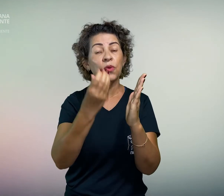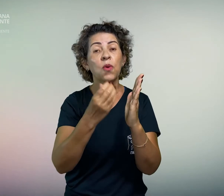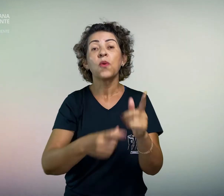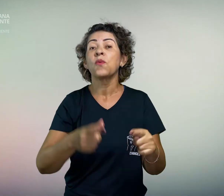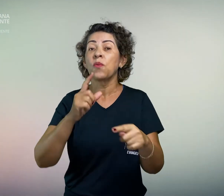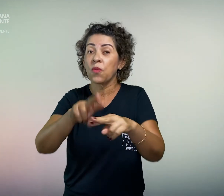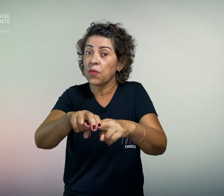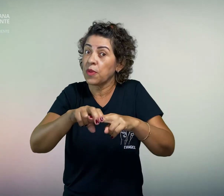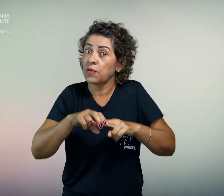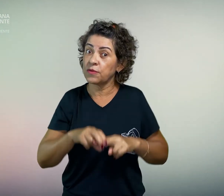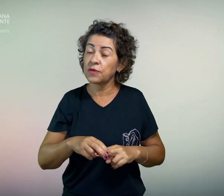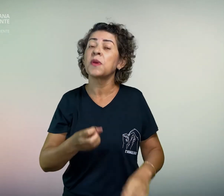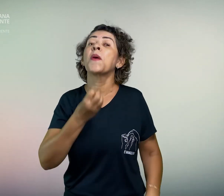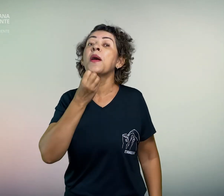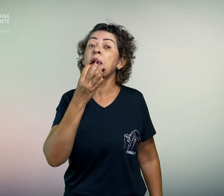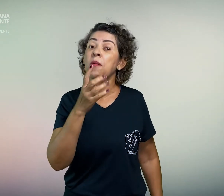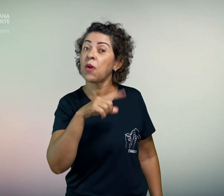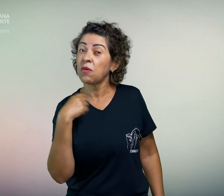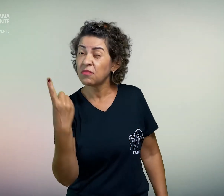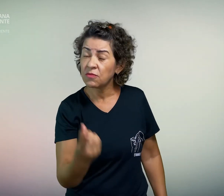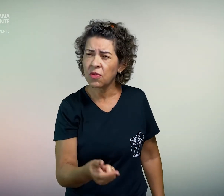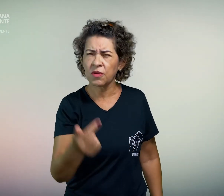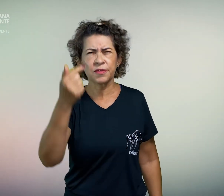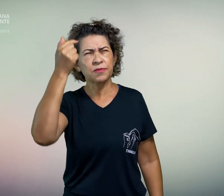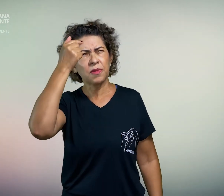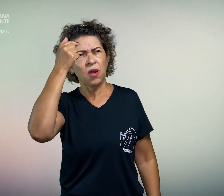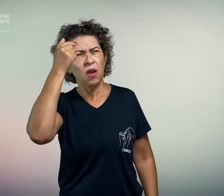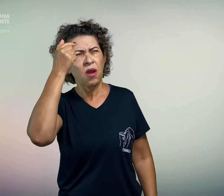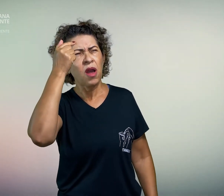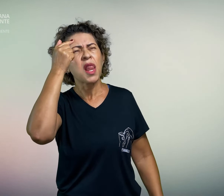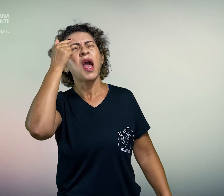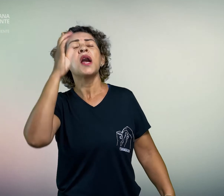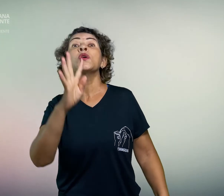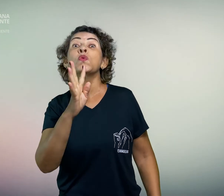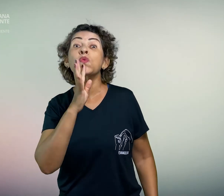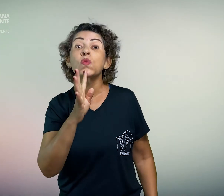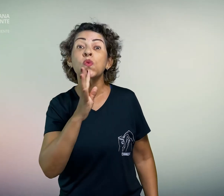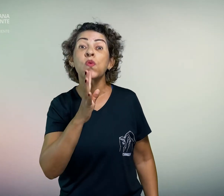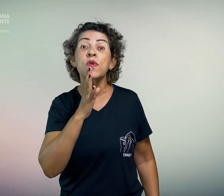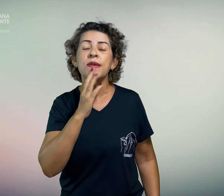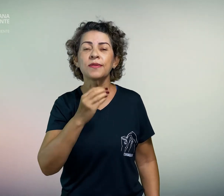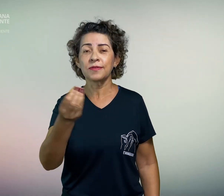Por isso, é bom identificar os pecados dos pais e dos